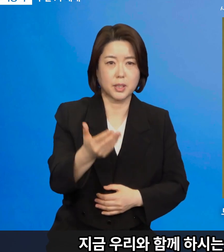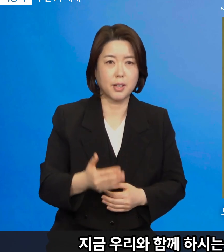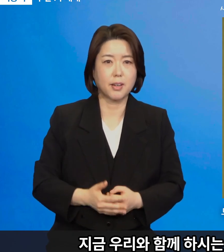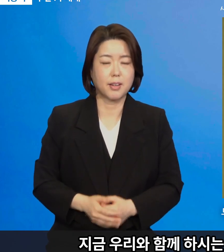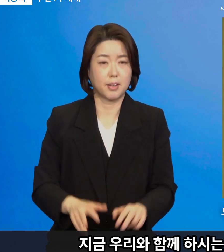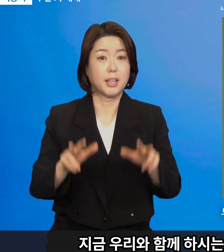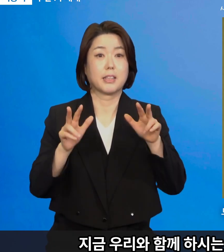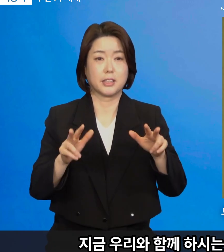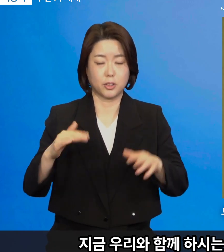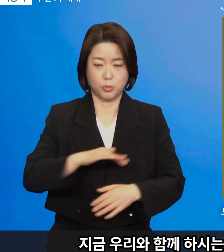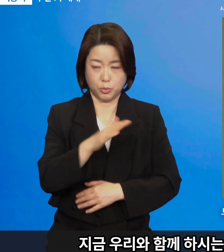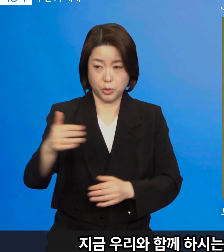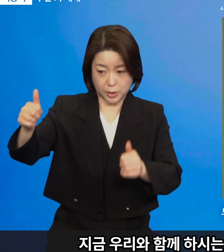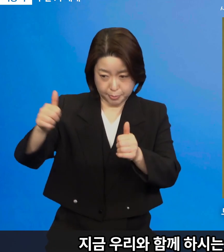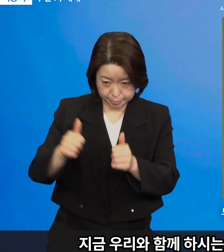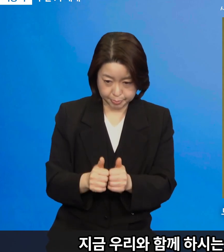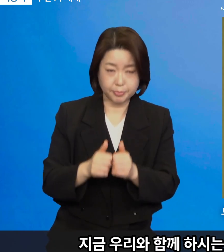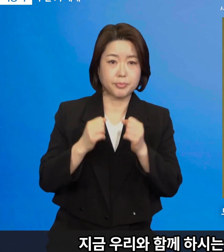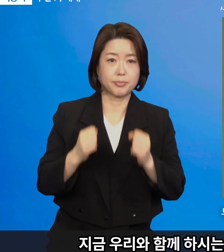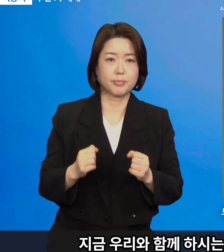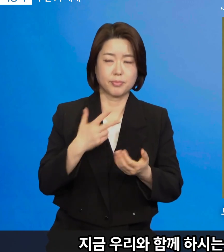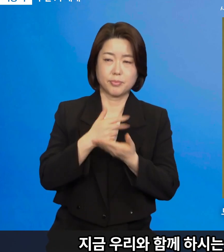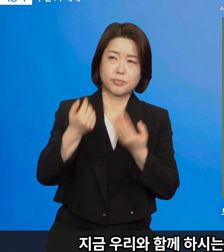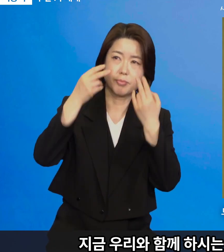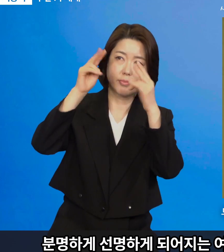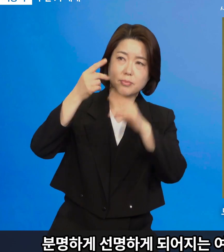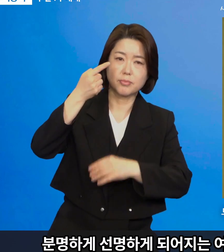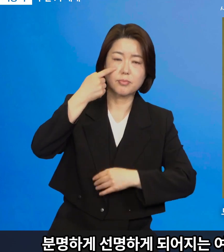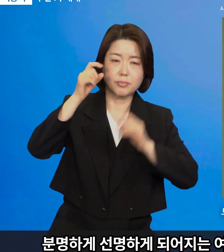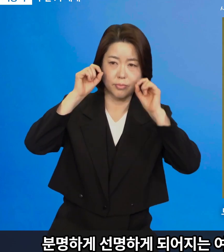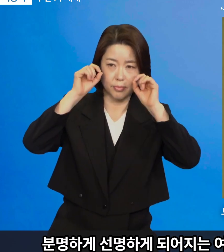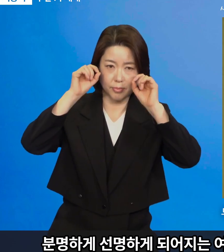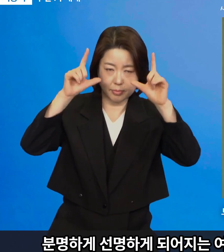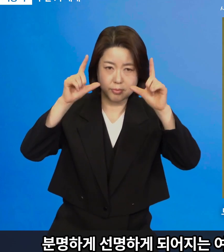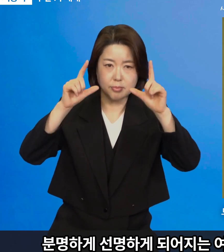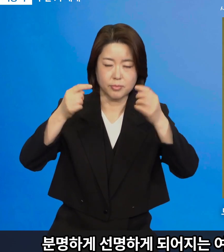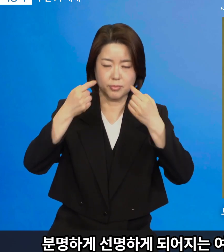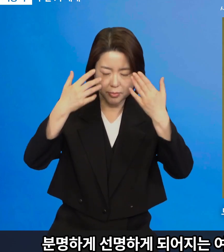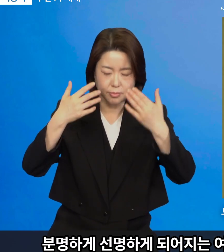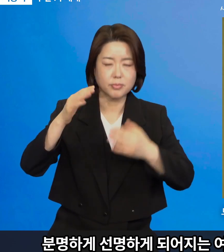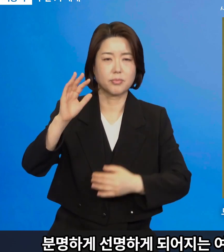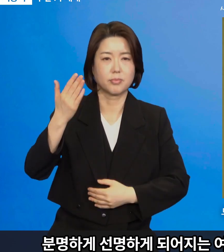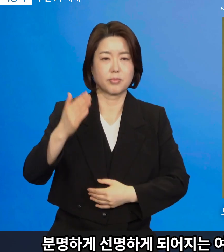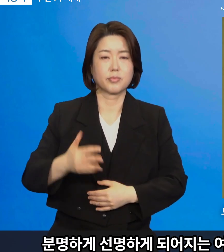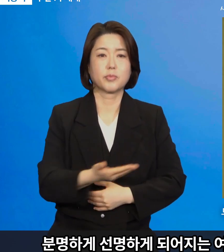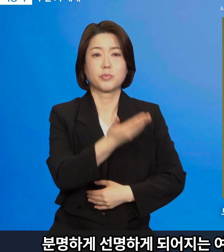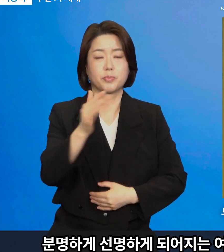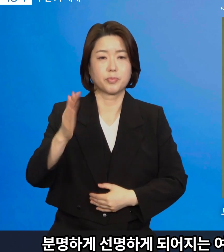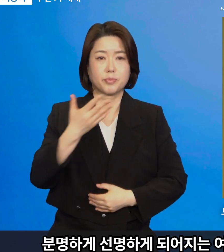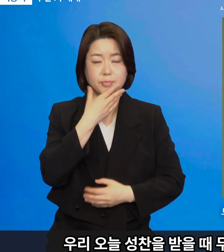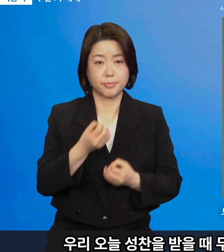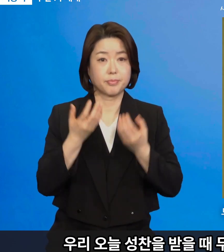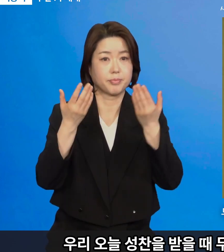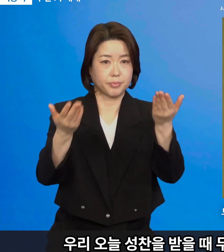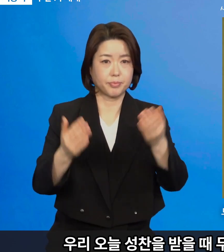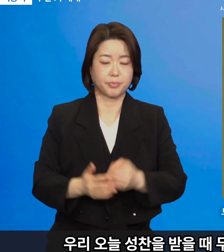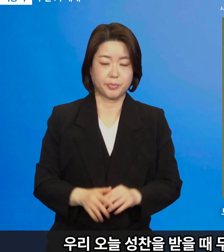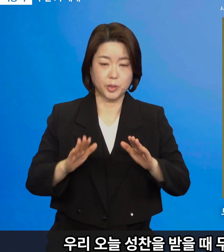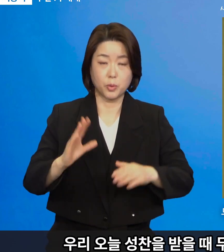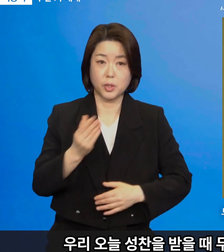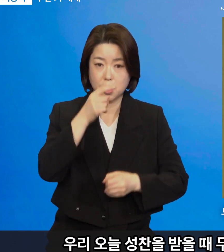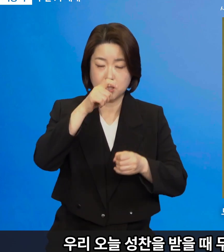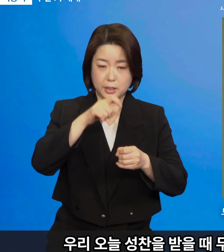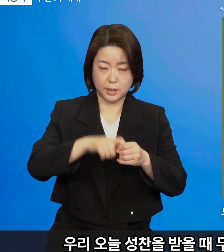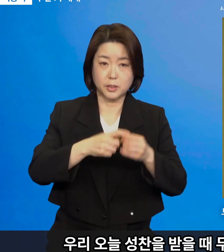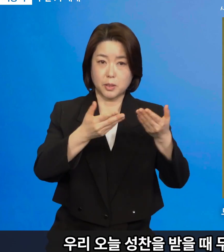지금 우리와 함께 하시는 주님을 바라보는 그 눈이 분명하게 선명하게 되어지는 여러분들이 되시기를 축복합니다. 우리가 오늘 성찬을 받을 때 두